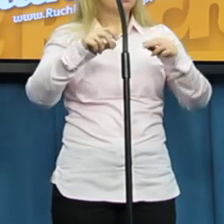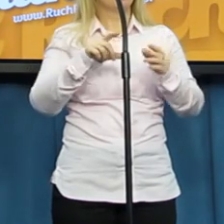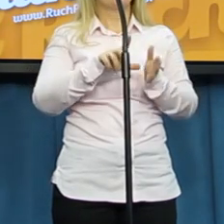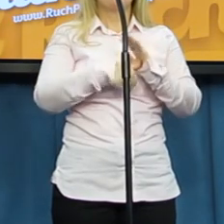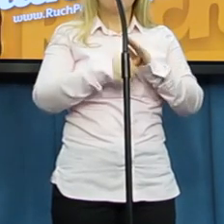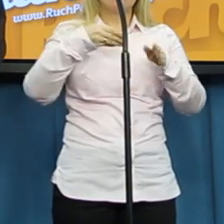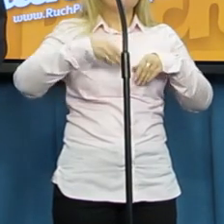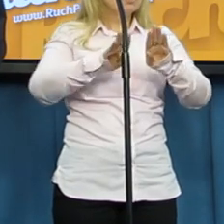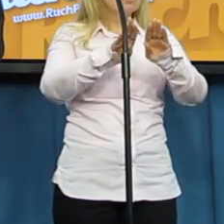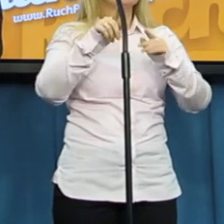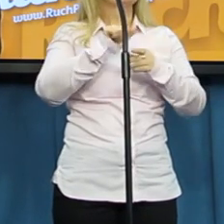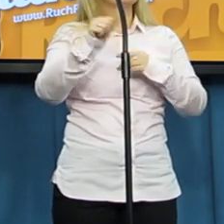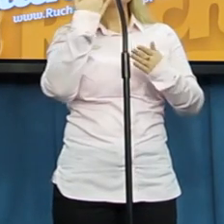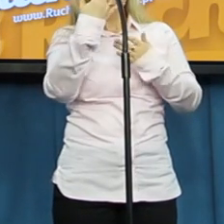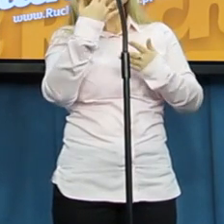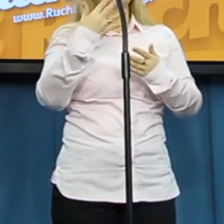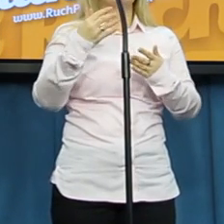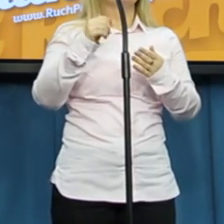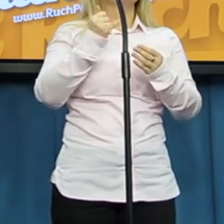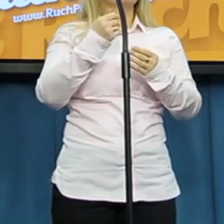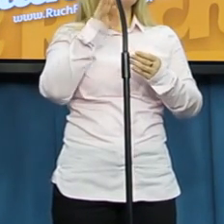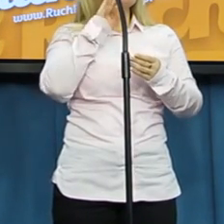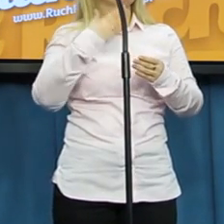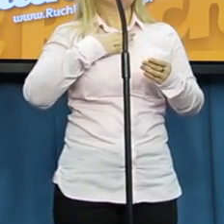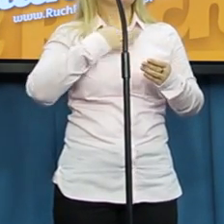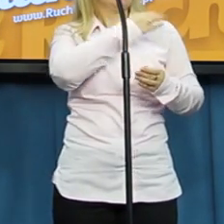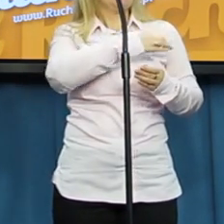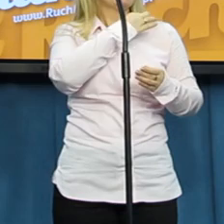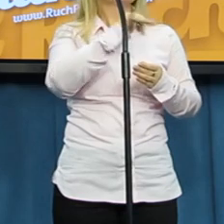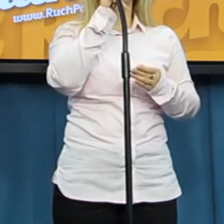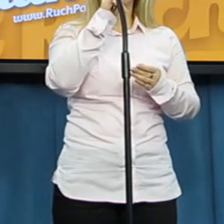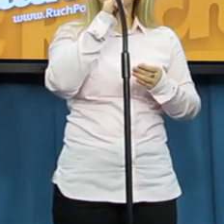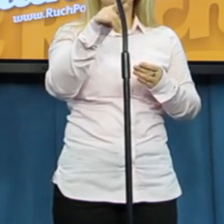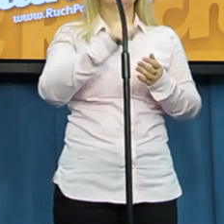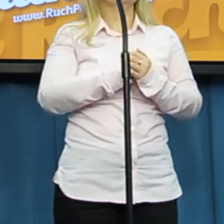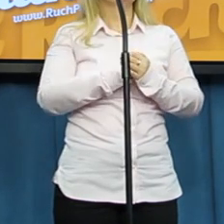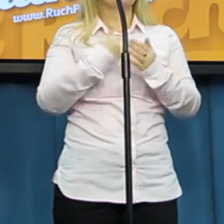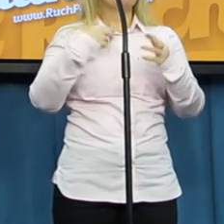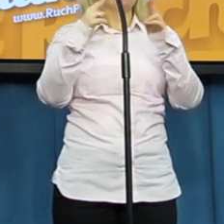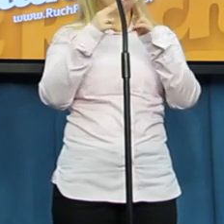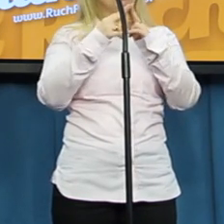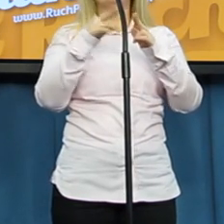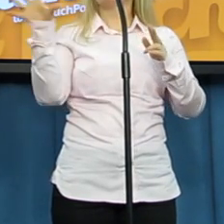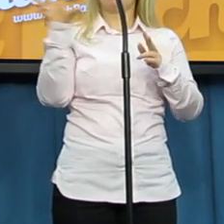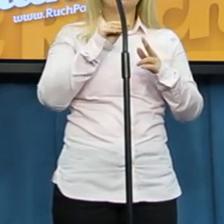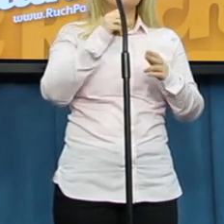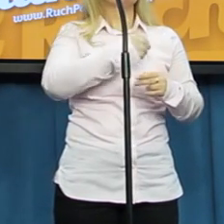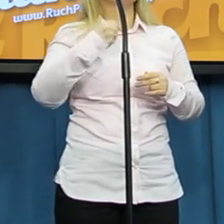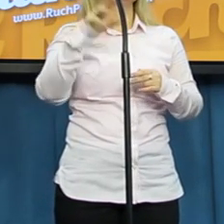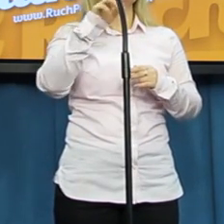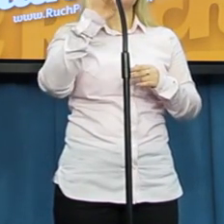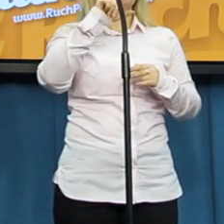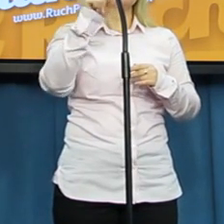się on bardzo zbliżony do postulatów ruchu Palikota i umówiliśmy się, że z naszej strony właśnie poseł Rozenek, Kłosowski i